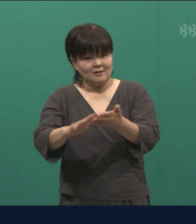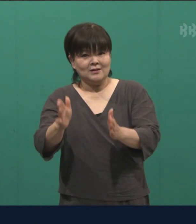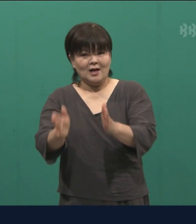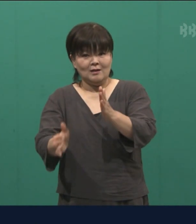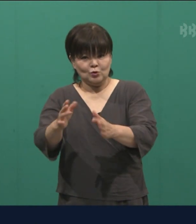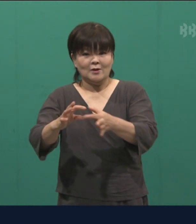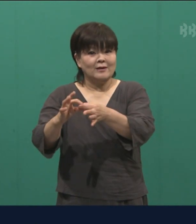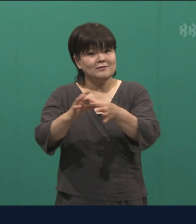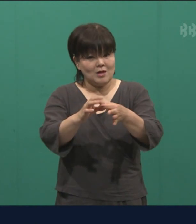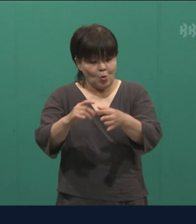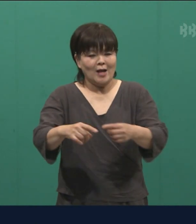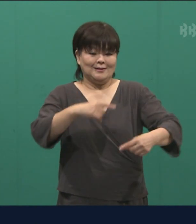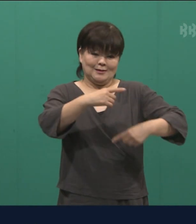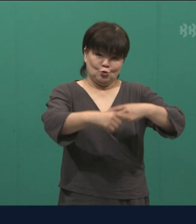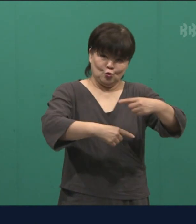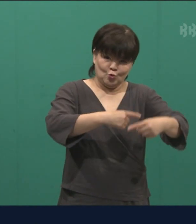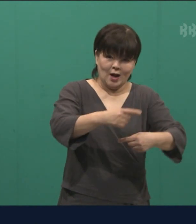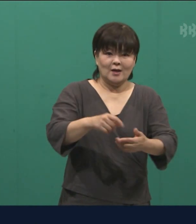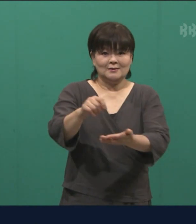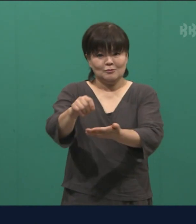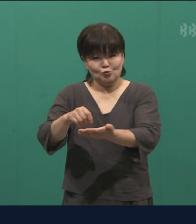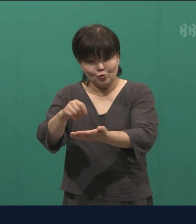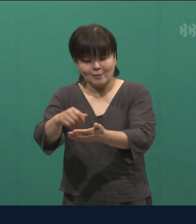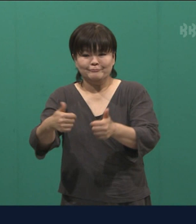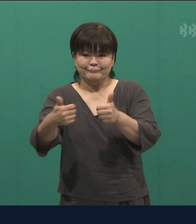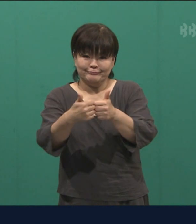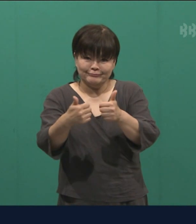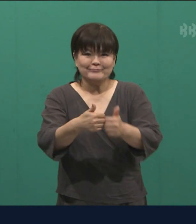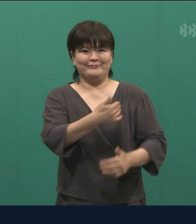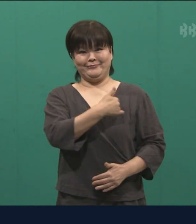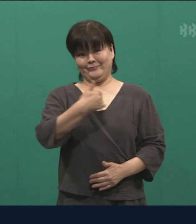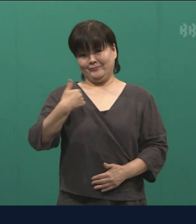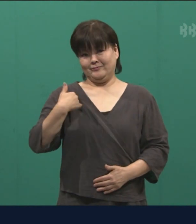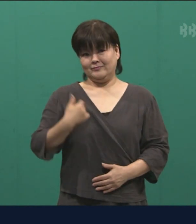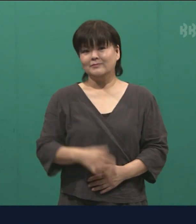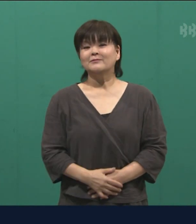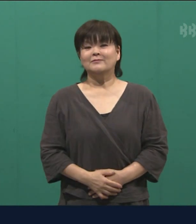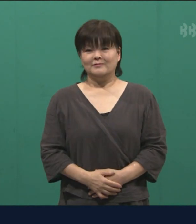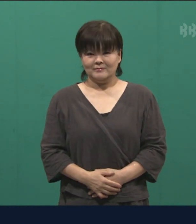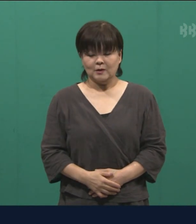電話リレーサービスに関して手話や筆談で相談できます。